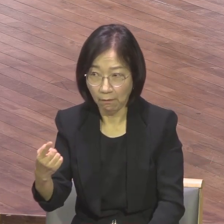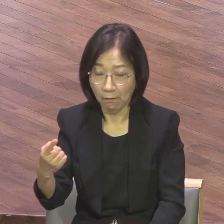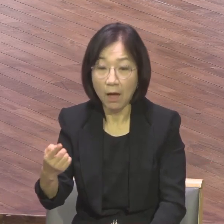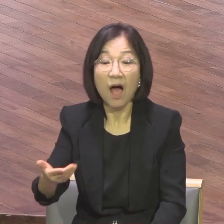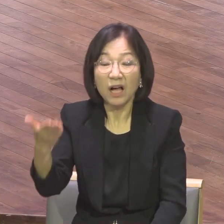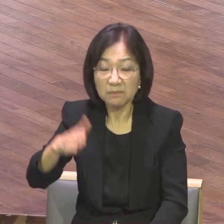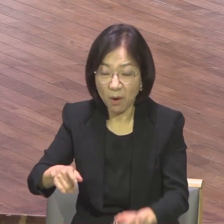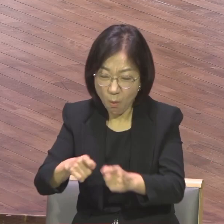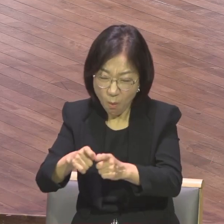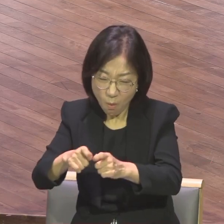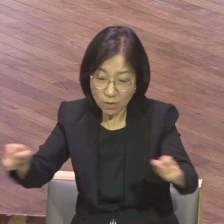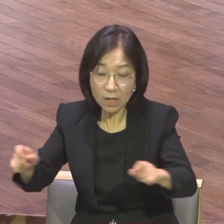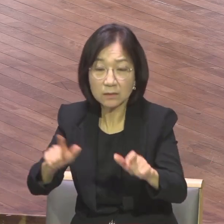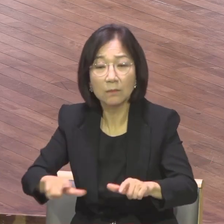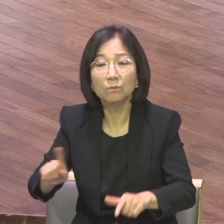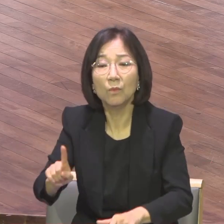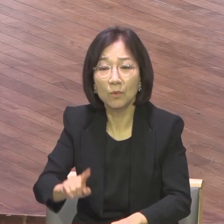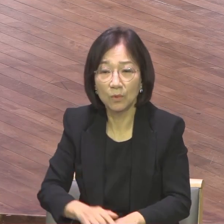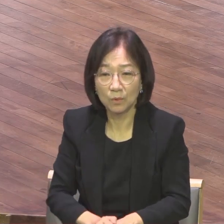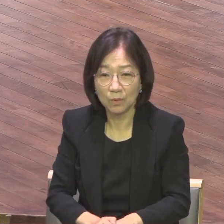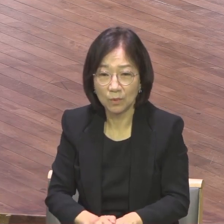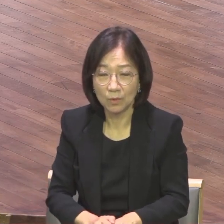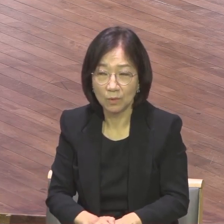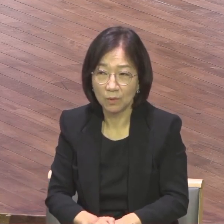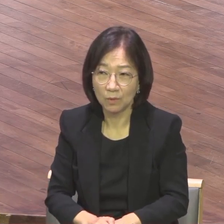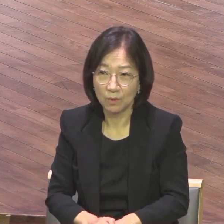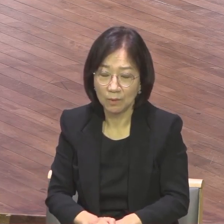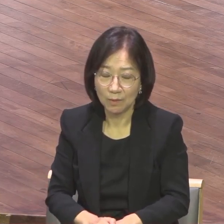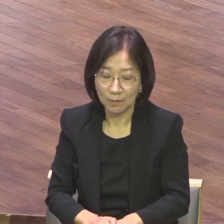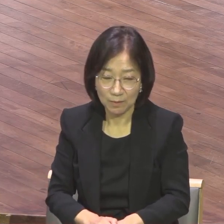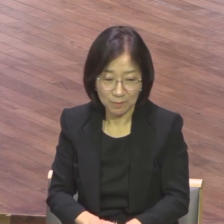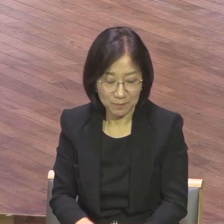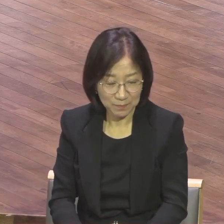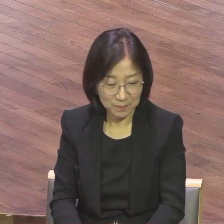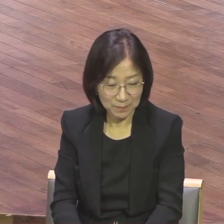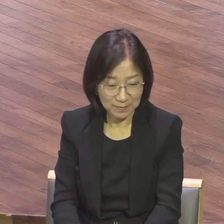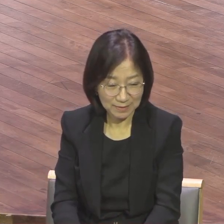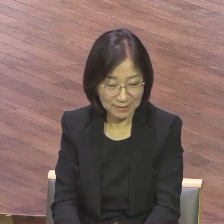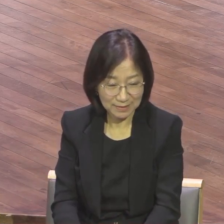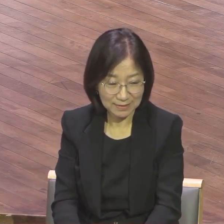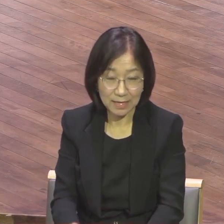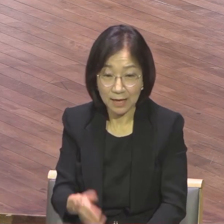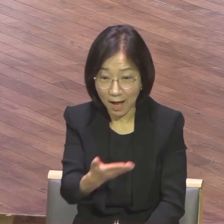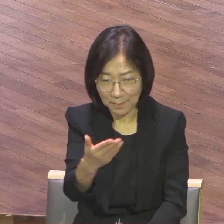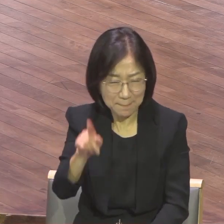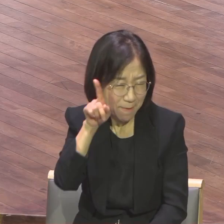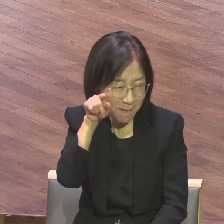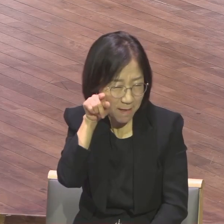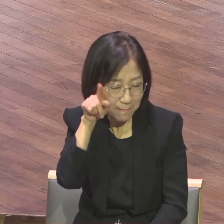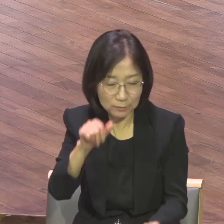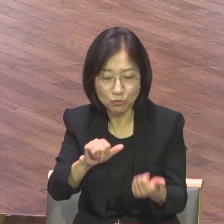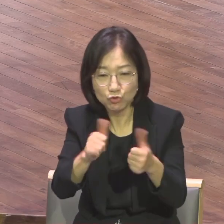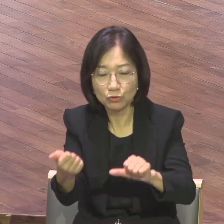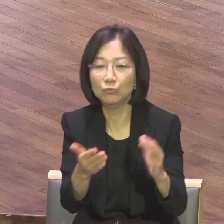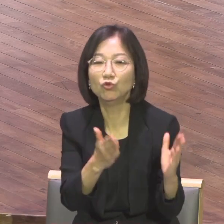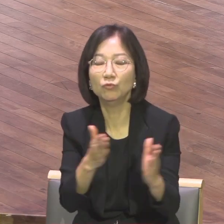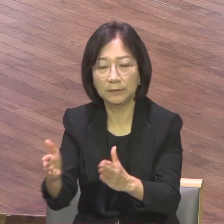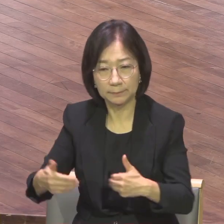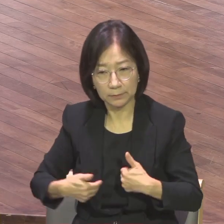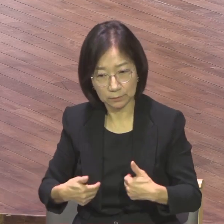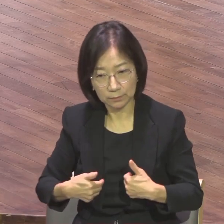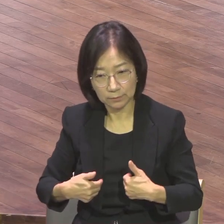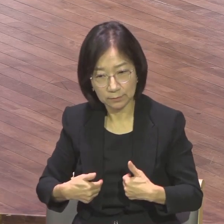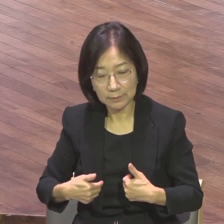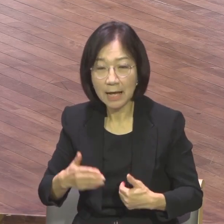영원히 안 죽을 것처럼 그렇게 살지 마세요. 매일 죽는 거, 매일 죽음을 준비해야 돼. 매일. 저는 매일